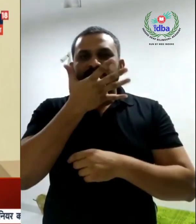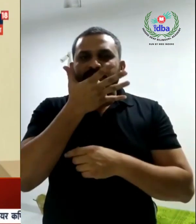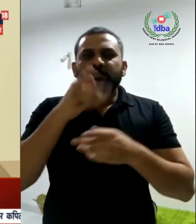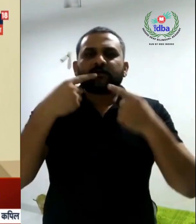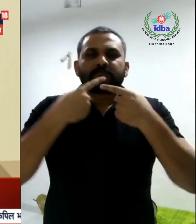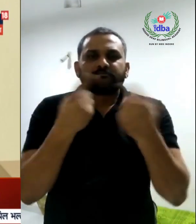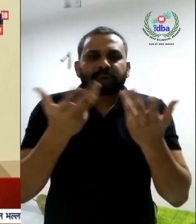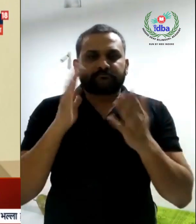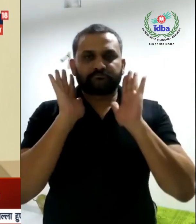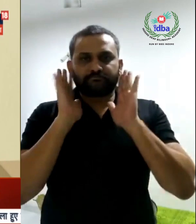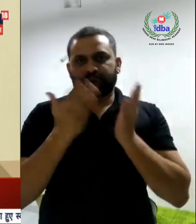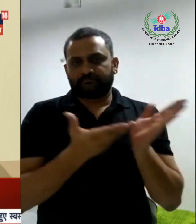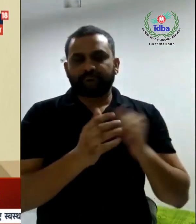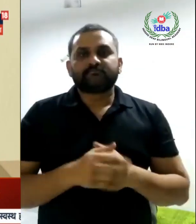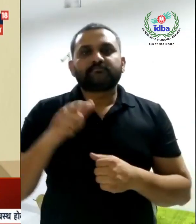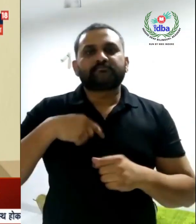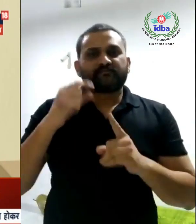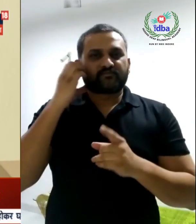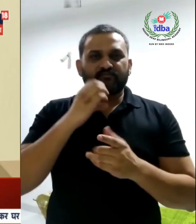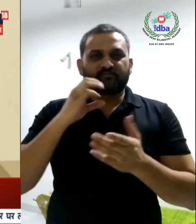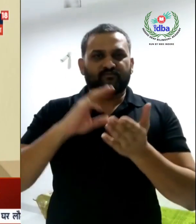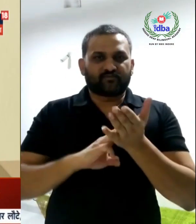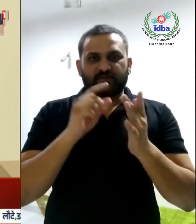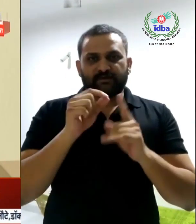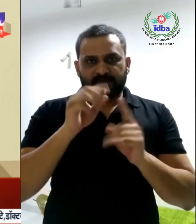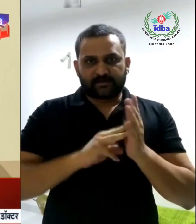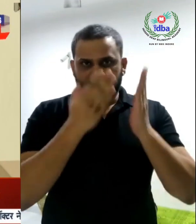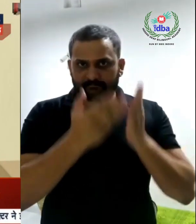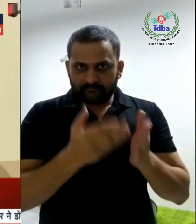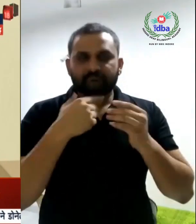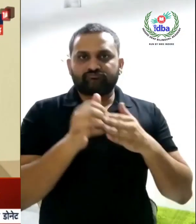चौहान क्या कह रहे हैं, सुनिए। हमारे प्रधानमंत्री जी के नेतृत्व में